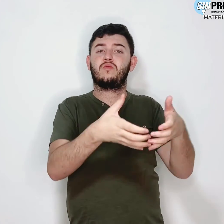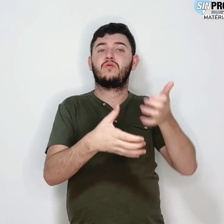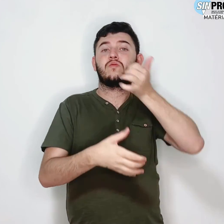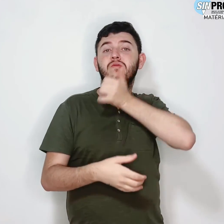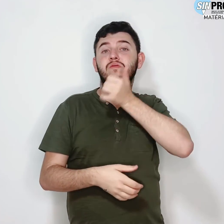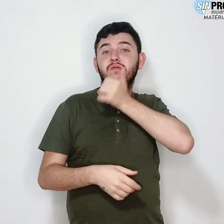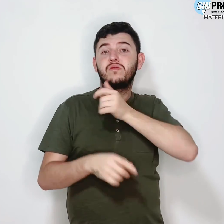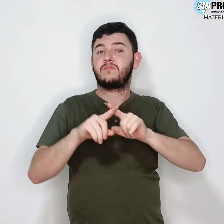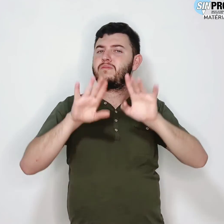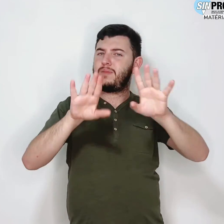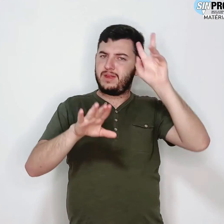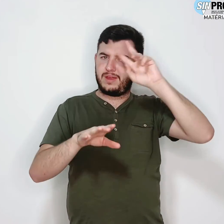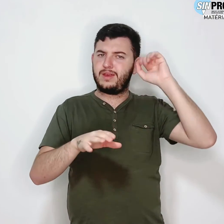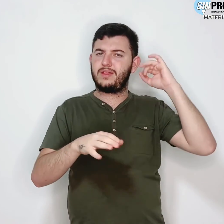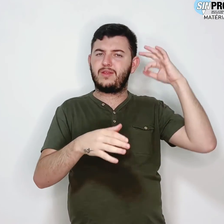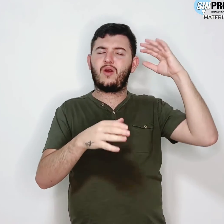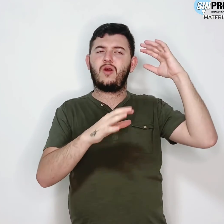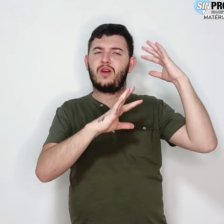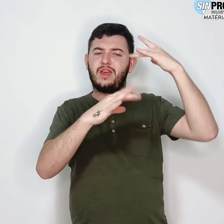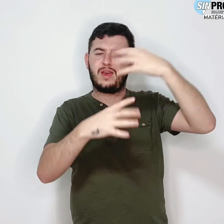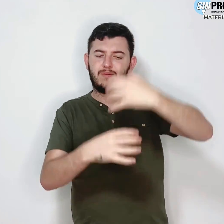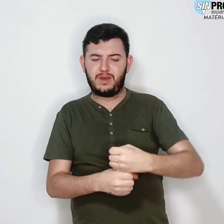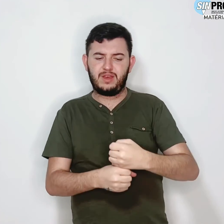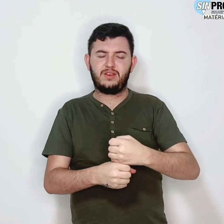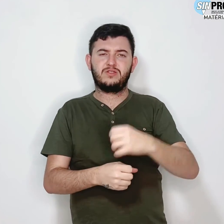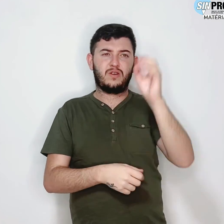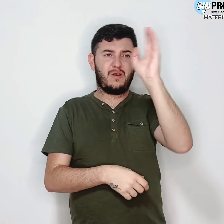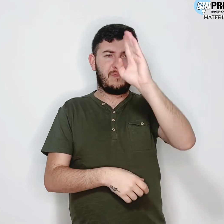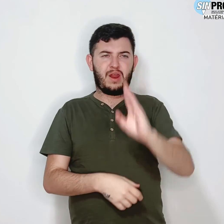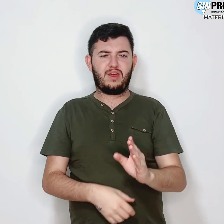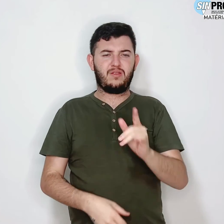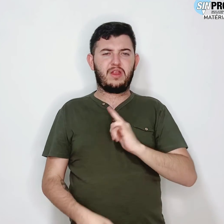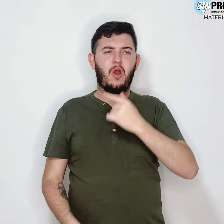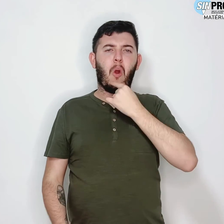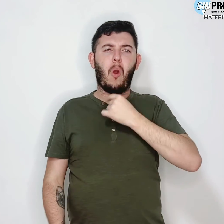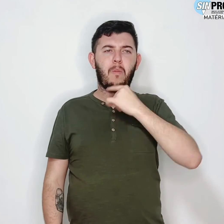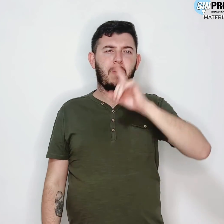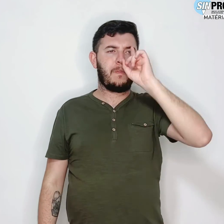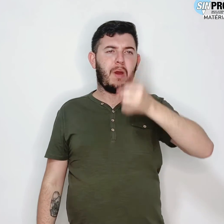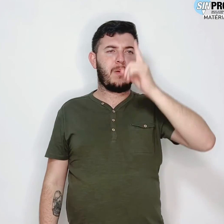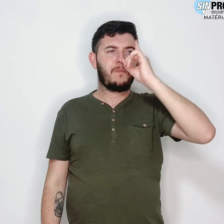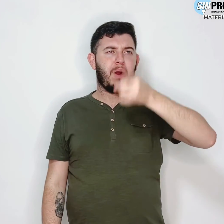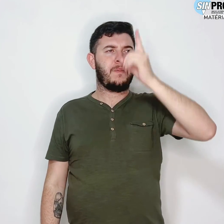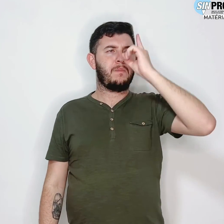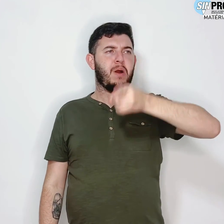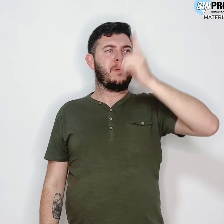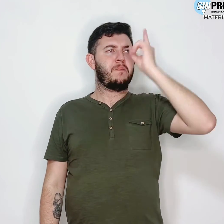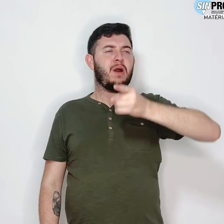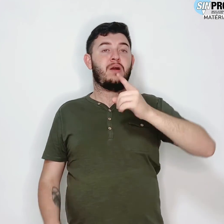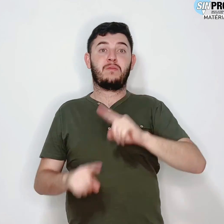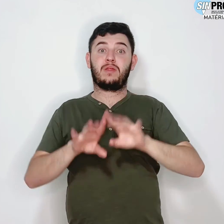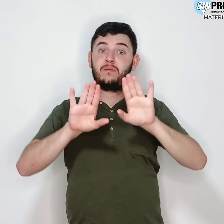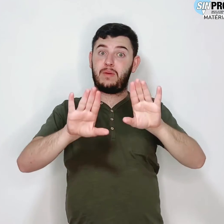Historicamente, somos um país comandado por homens. A participação cada vez maior de mulheres na